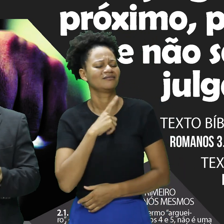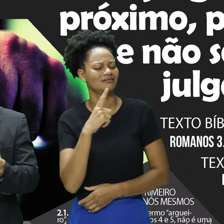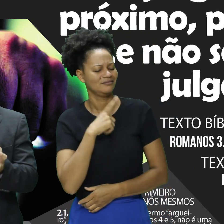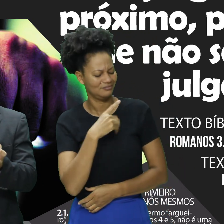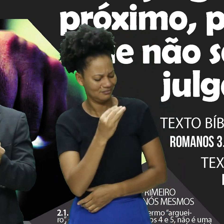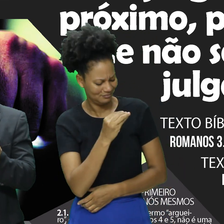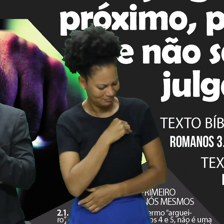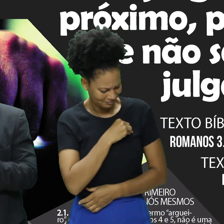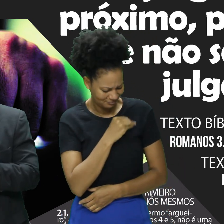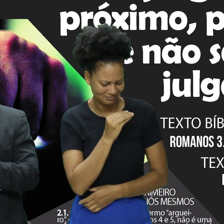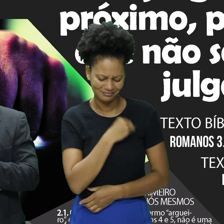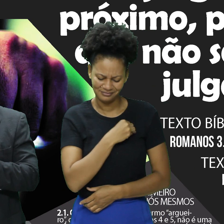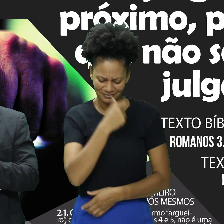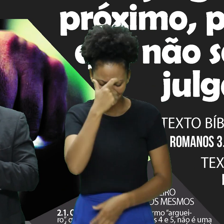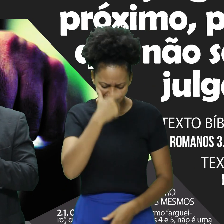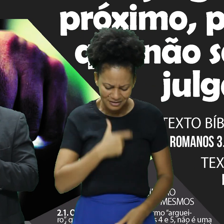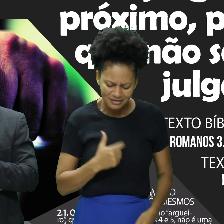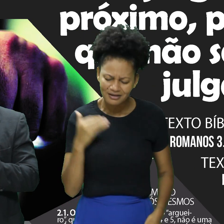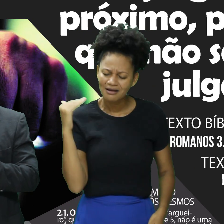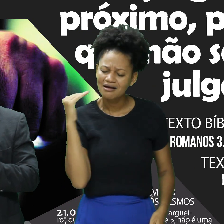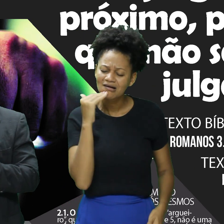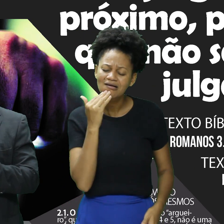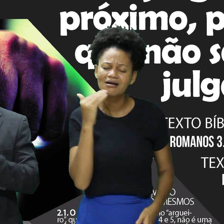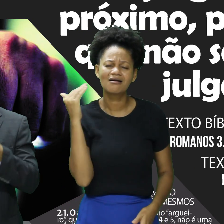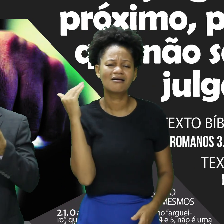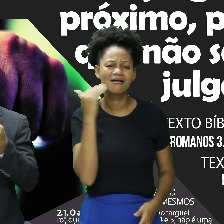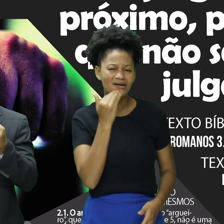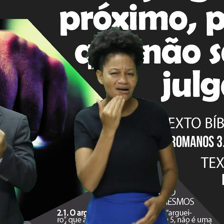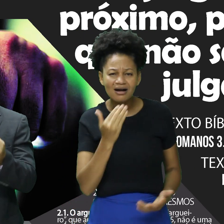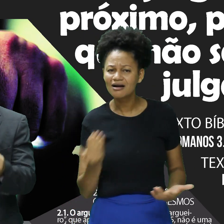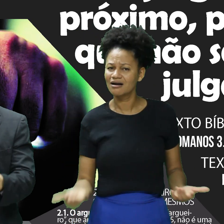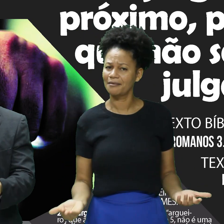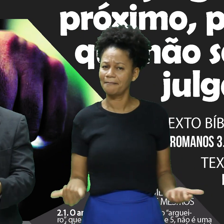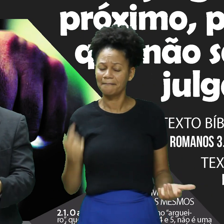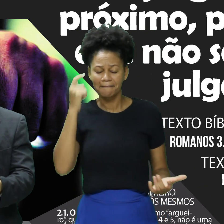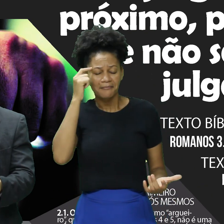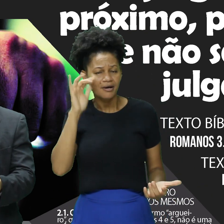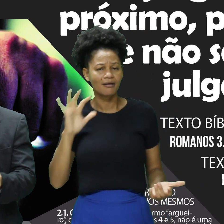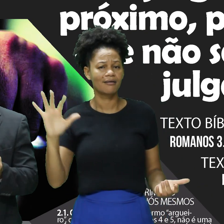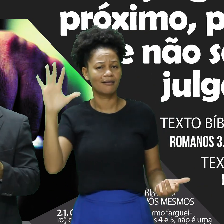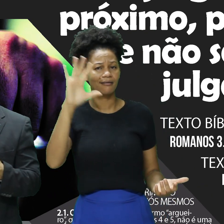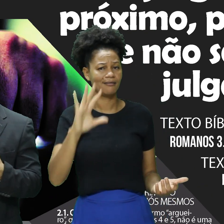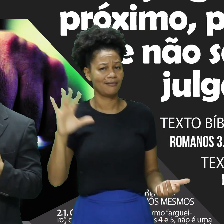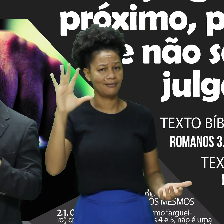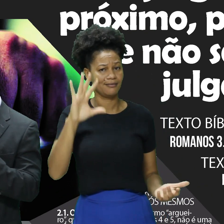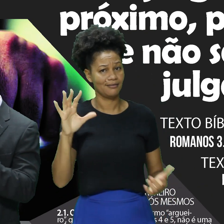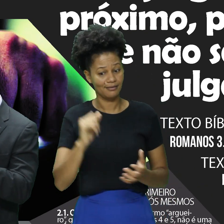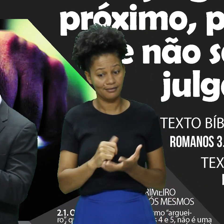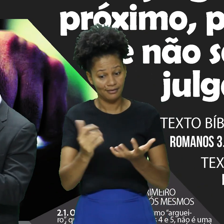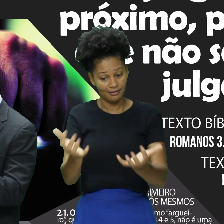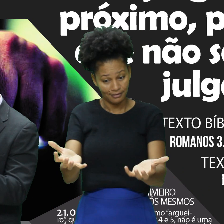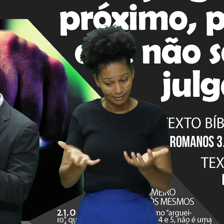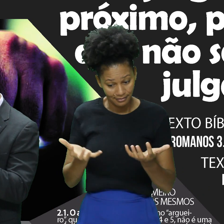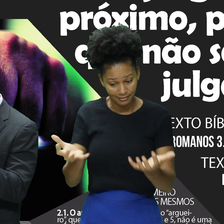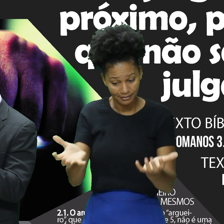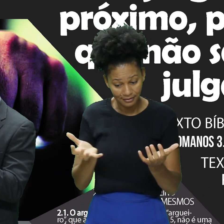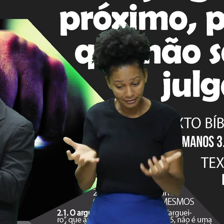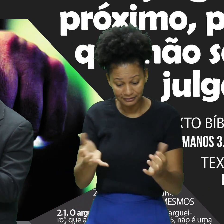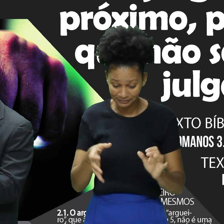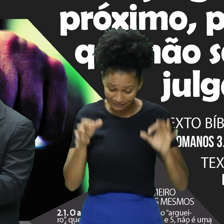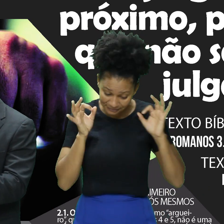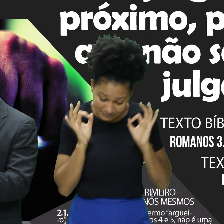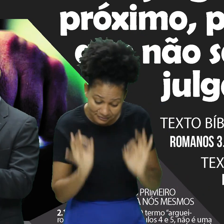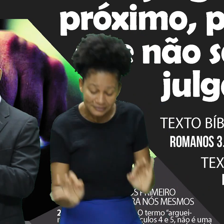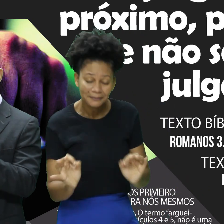pecados, nós somos falhos em nossas atitudes, em nosso pensamento. Embora a gente quer acertar, quer fazer